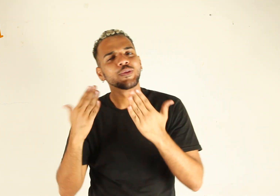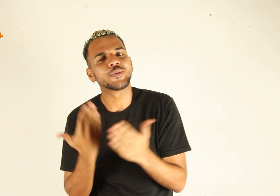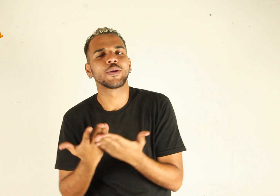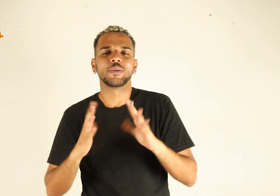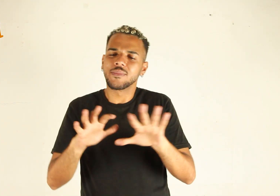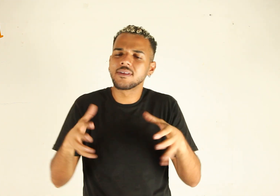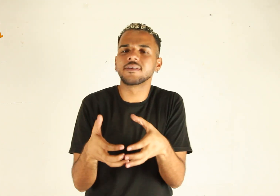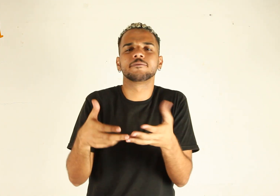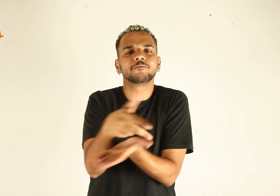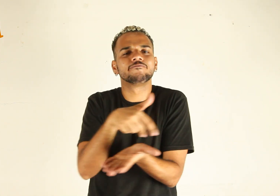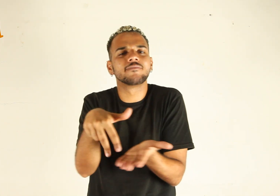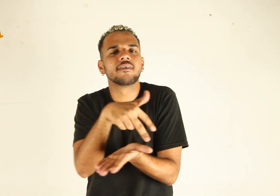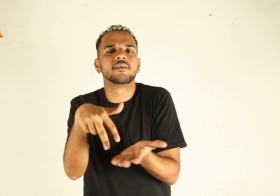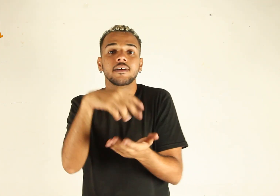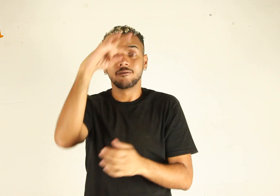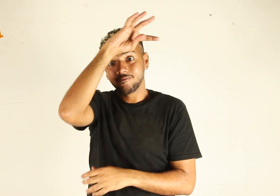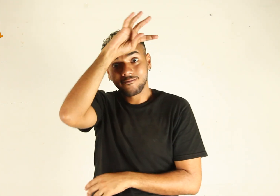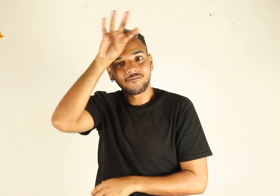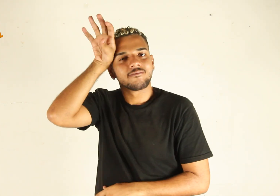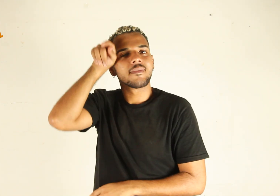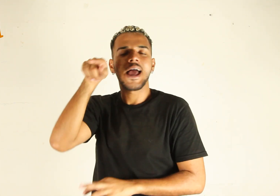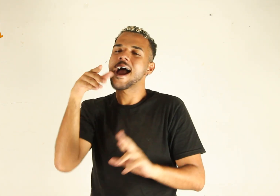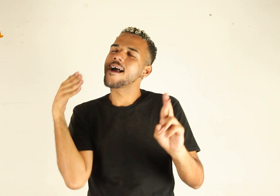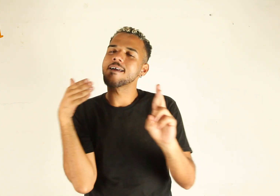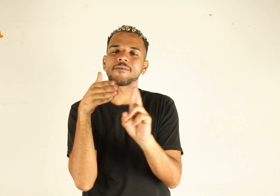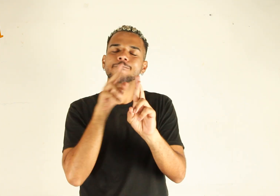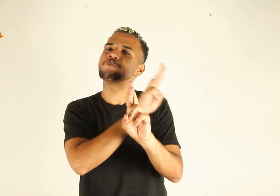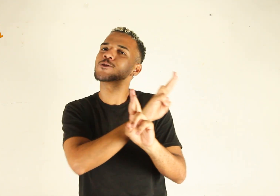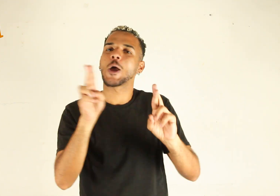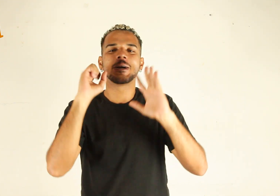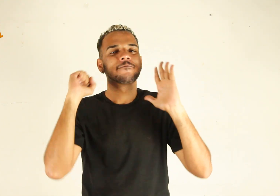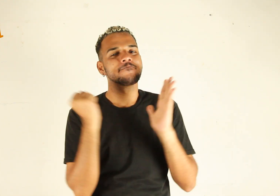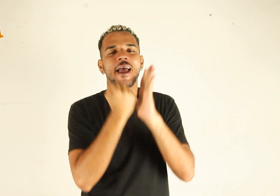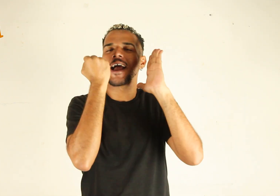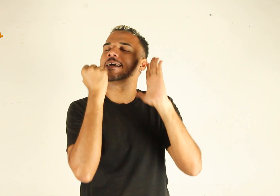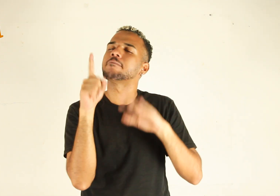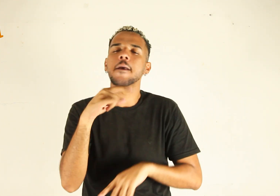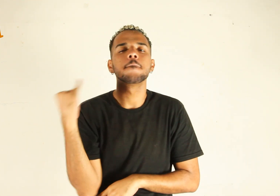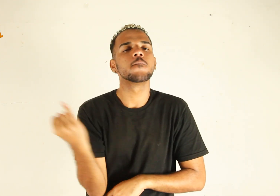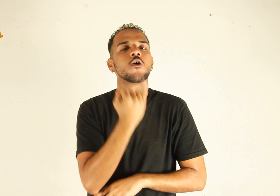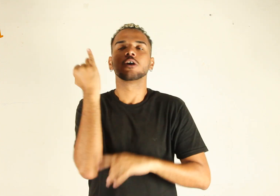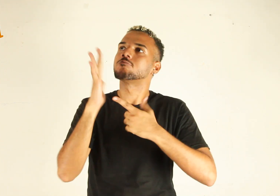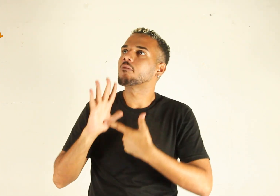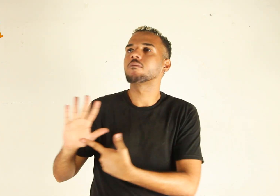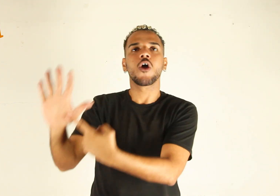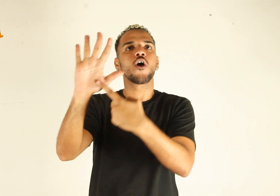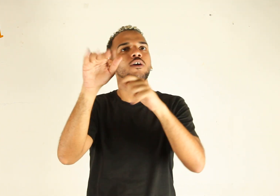em homenagem à rainha Ginga. Seu nome foi dado a importantes ruas, escolas, grupos de dança e ainda